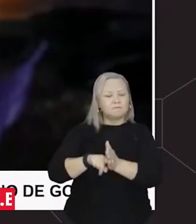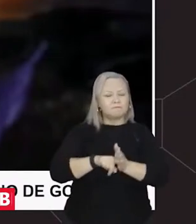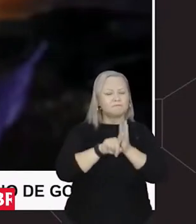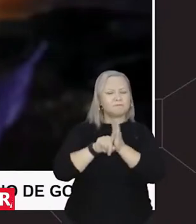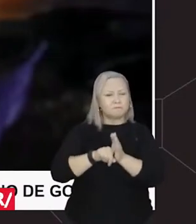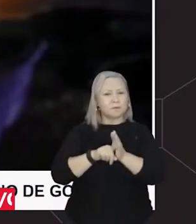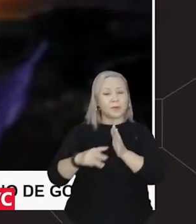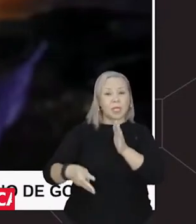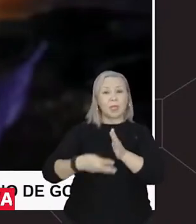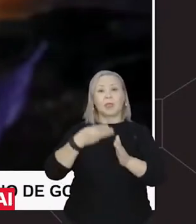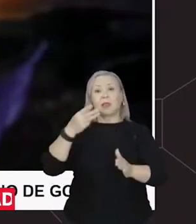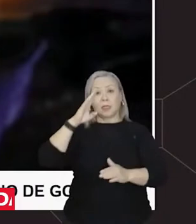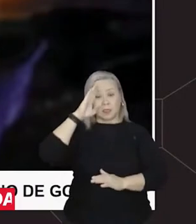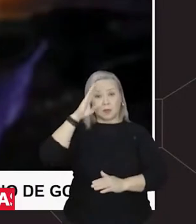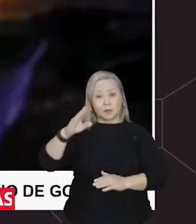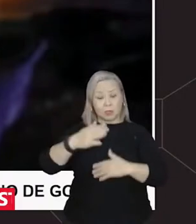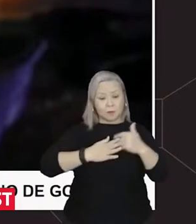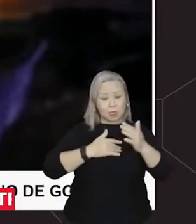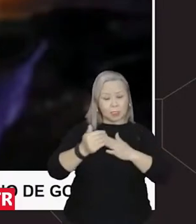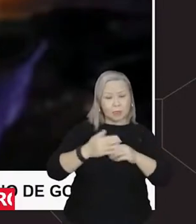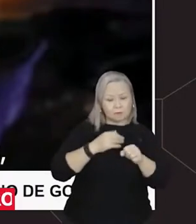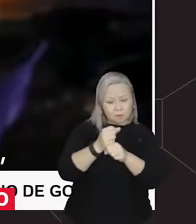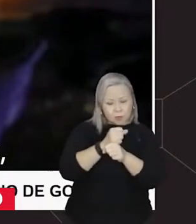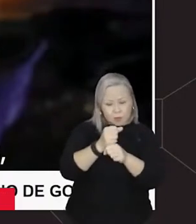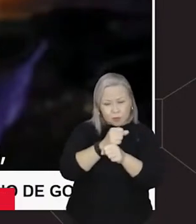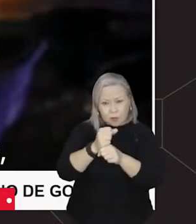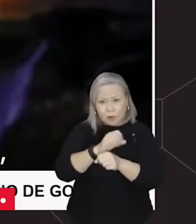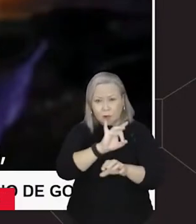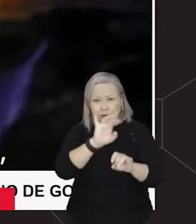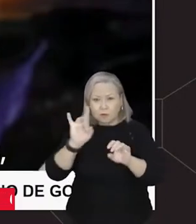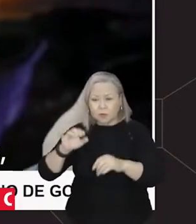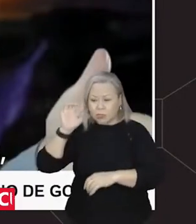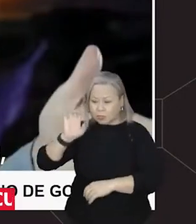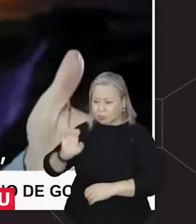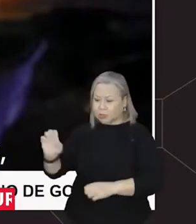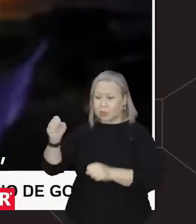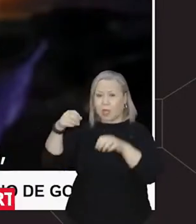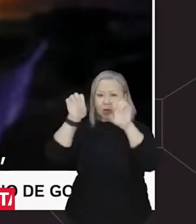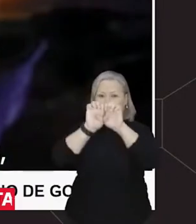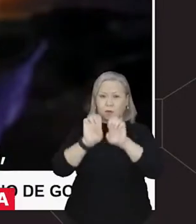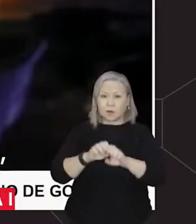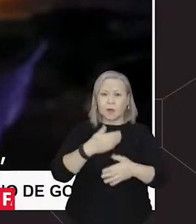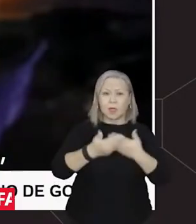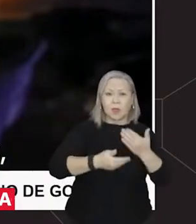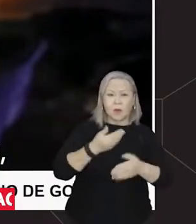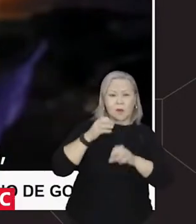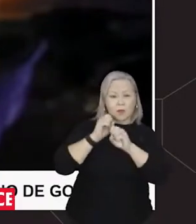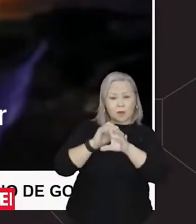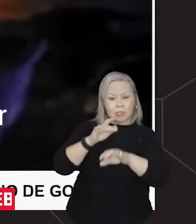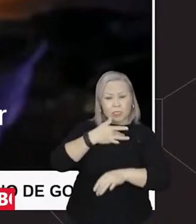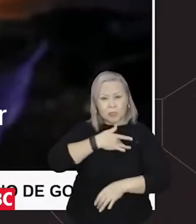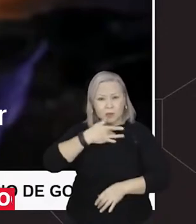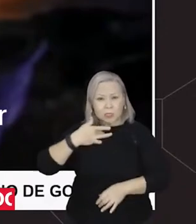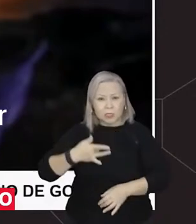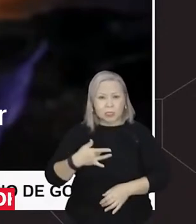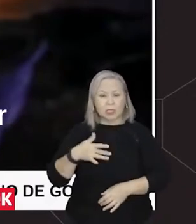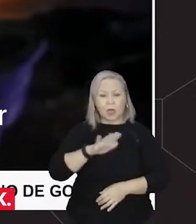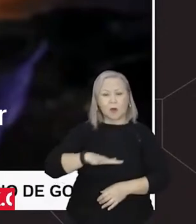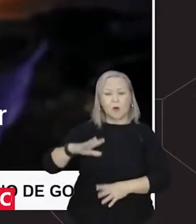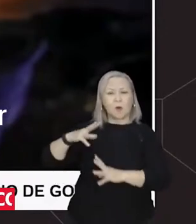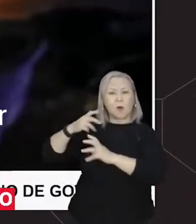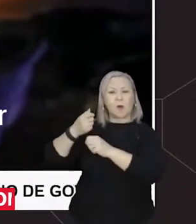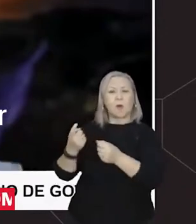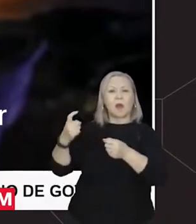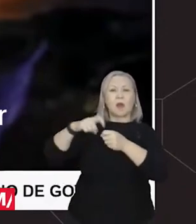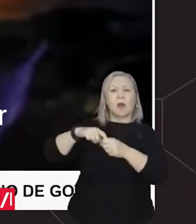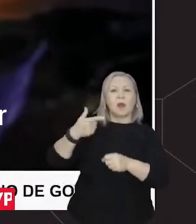das três principais obras em cada estado de infraestrutura envolvendo a questão da educação, da saúde, para a gente começar a